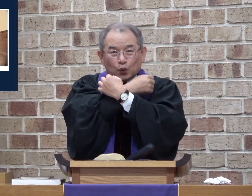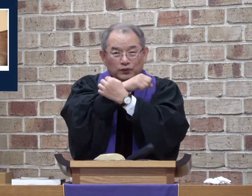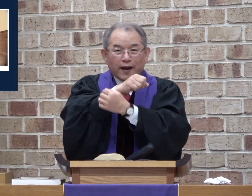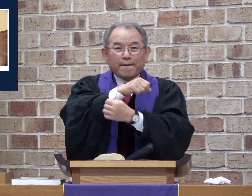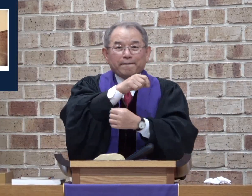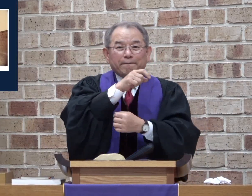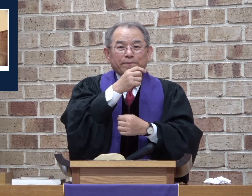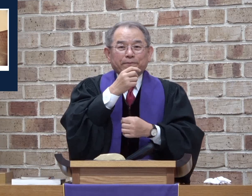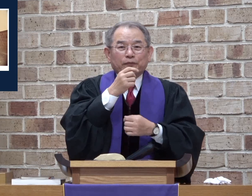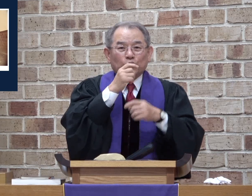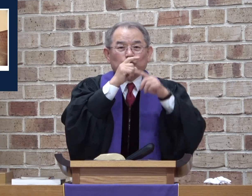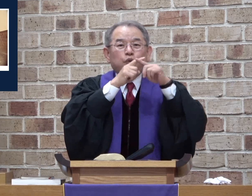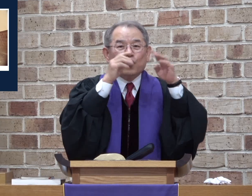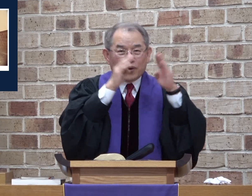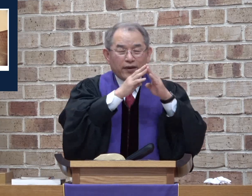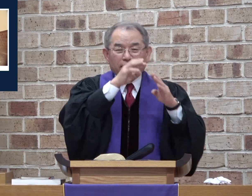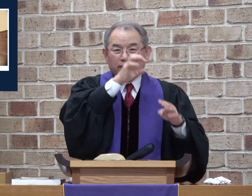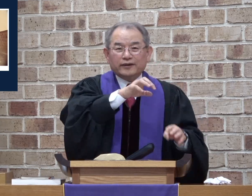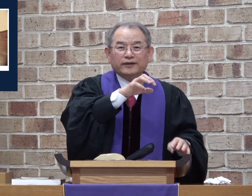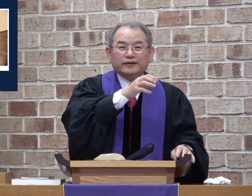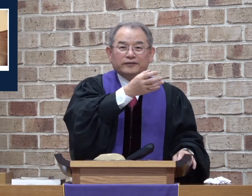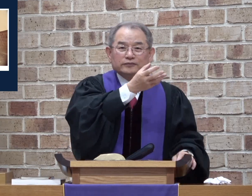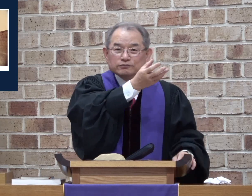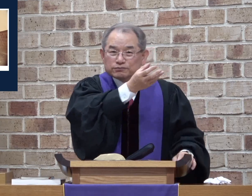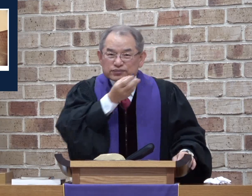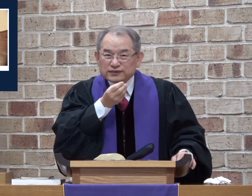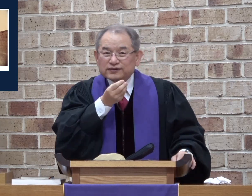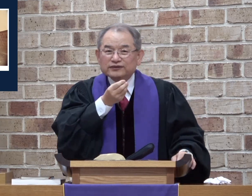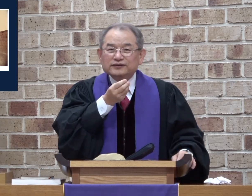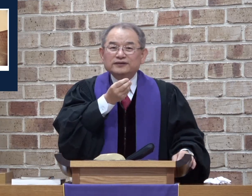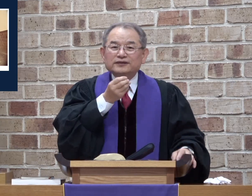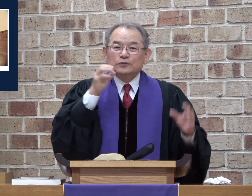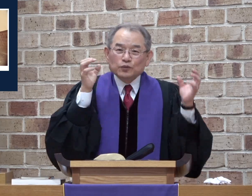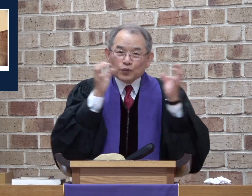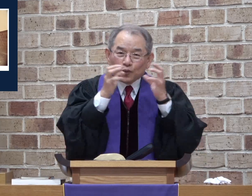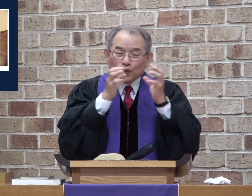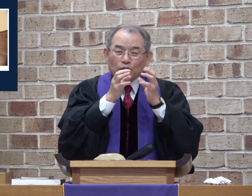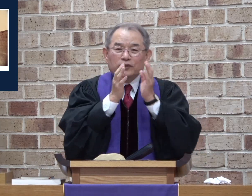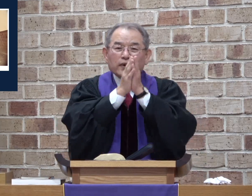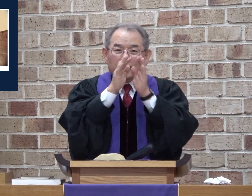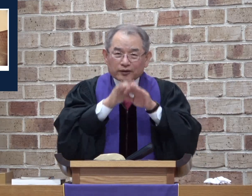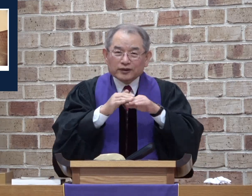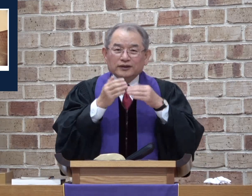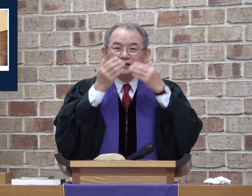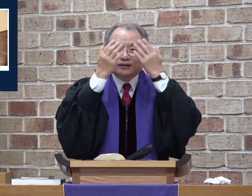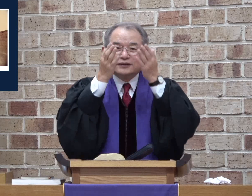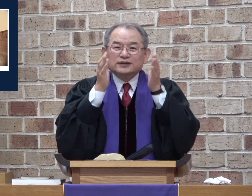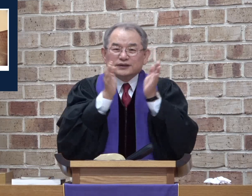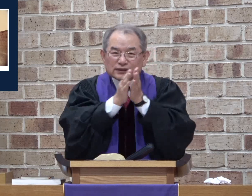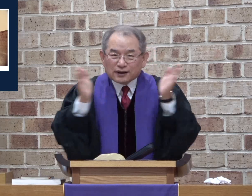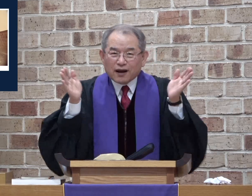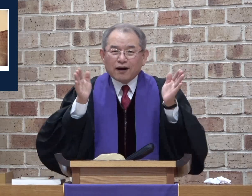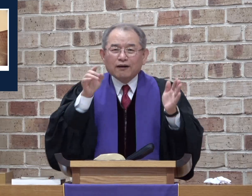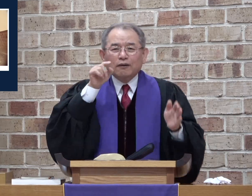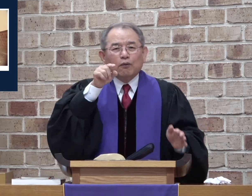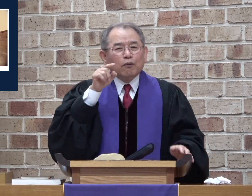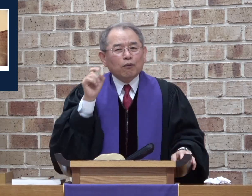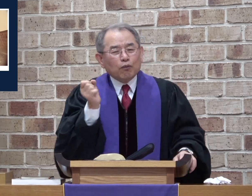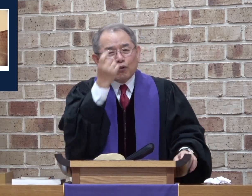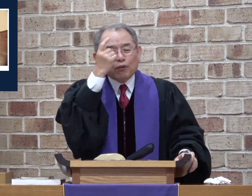그때 우리 교회도 창립되었습니다. 이 사진은 처음으로